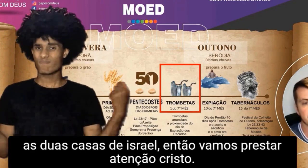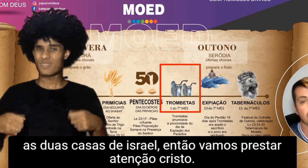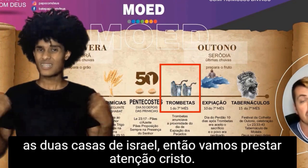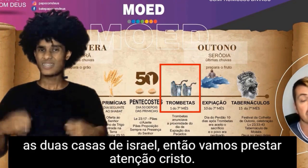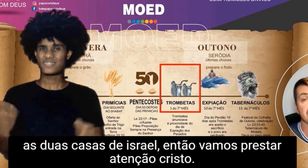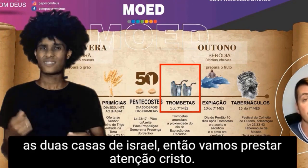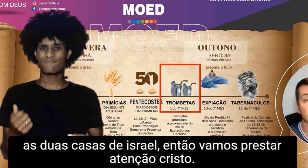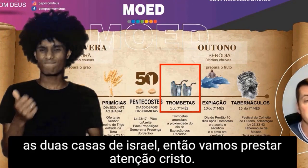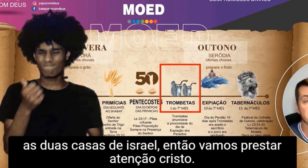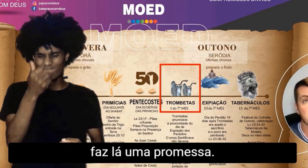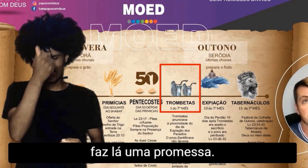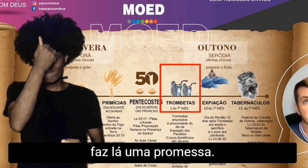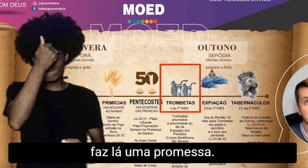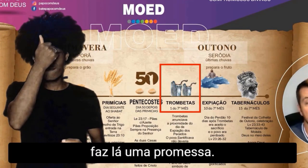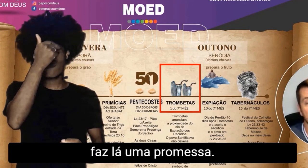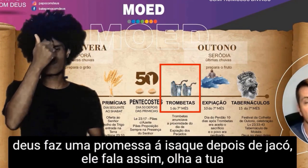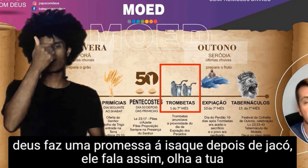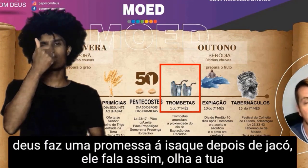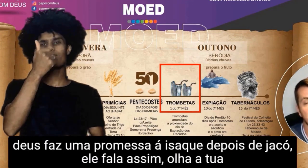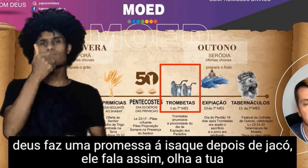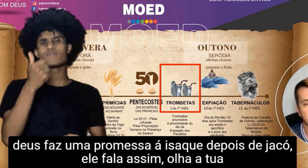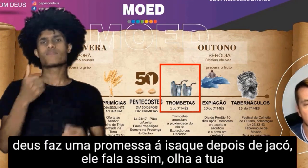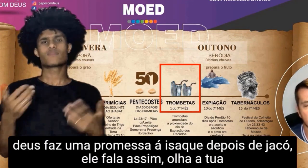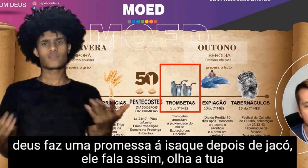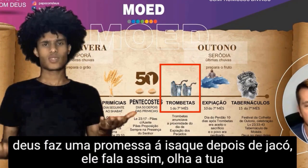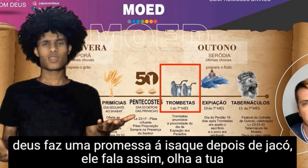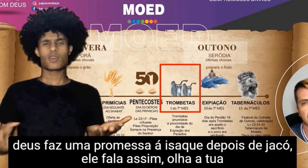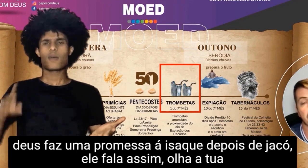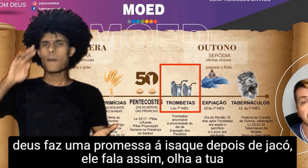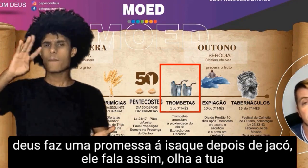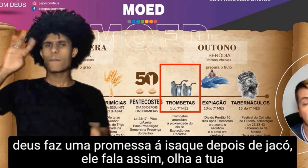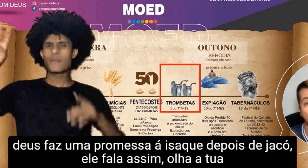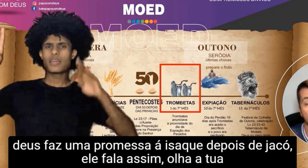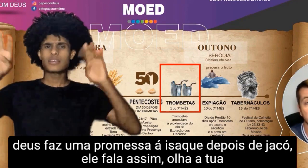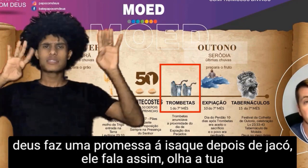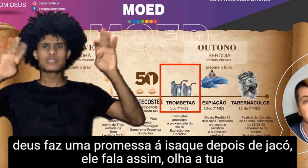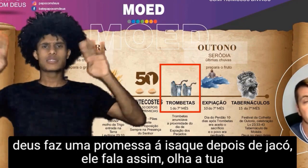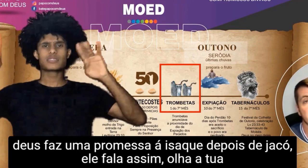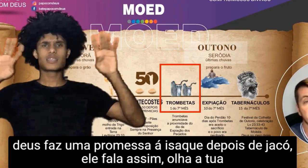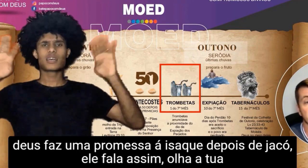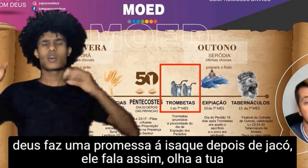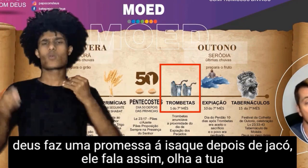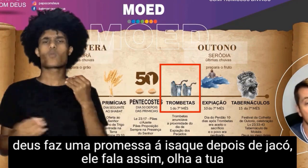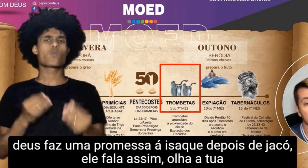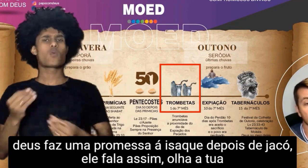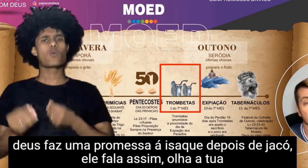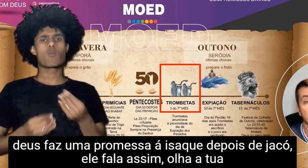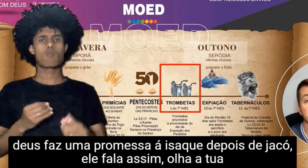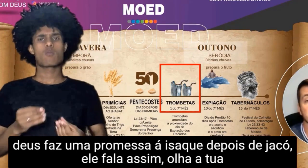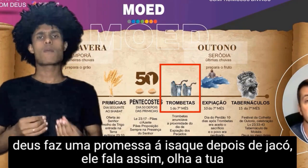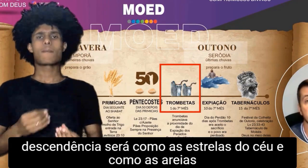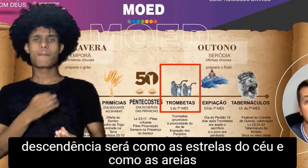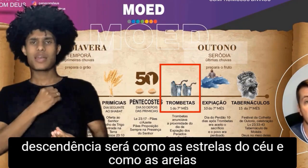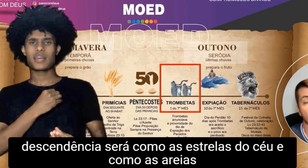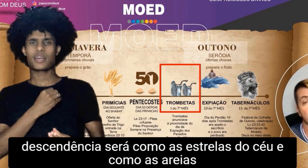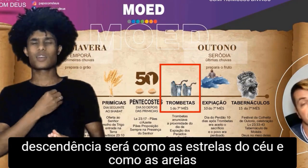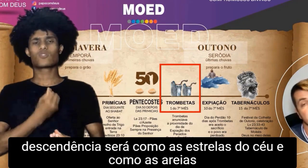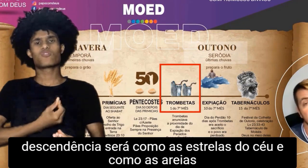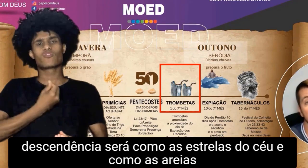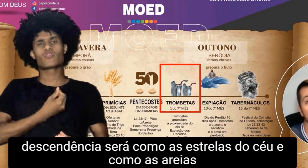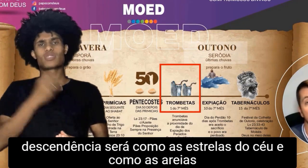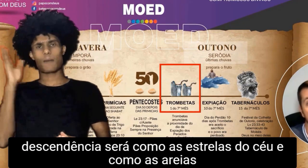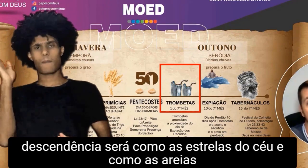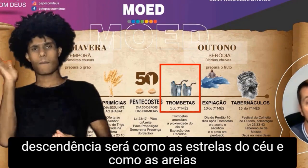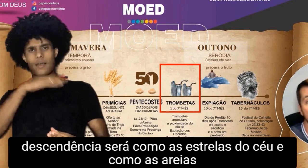prestar atenção. Cristo faz lá uma promessa, Deus faz a promessa a Isaac, depois de Jacó, ele fala assim, olha, a tua descendência será como